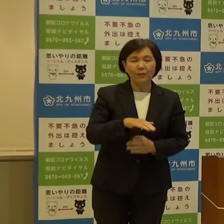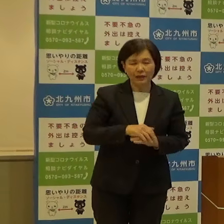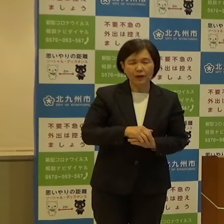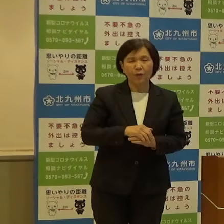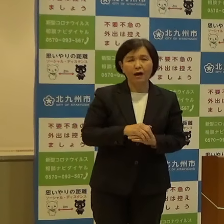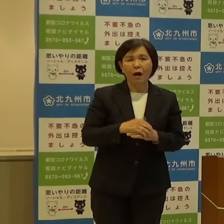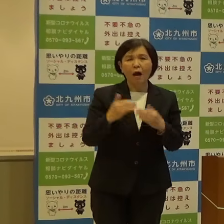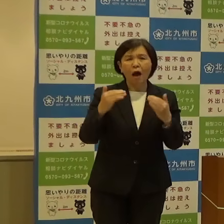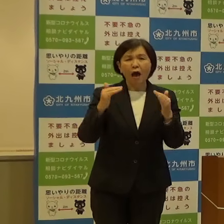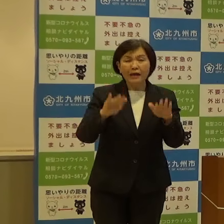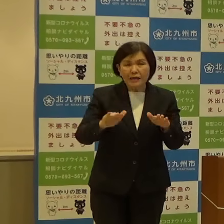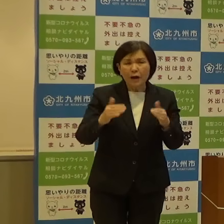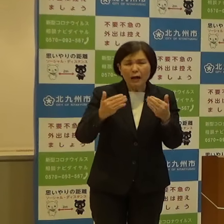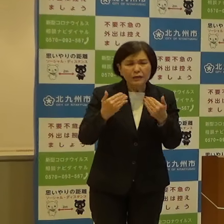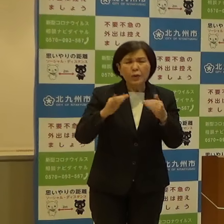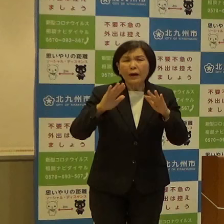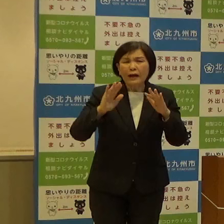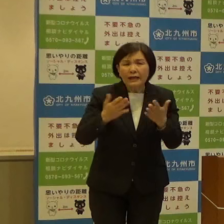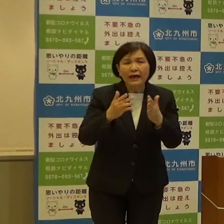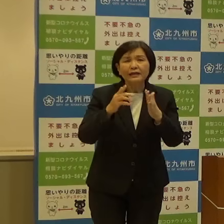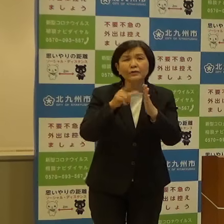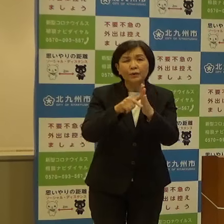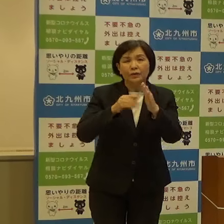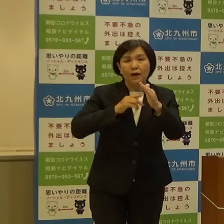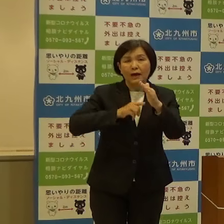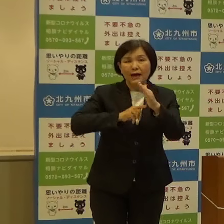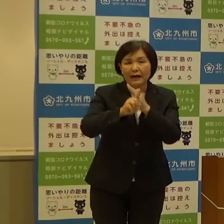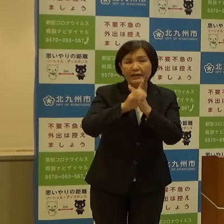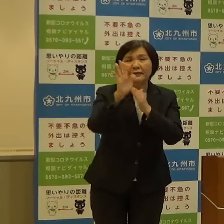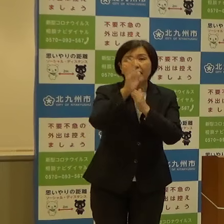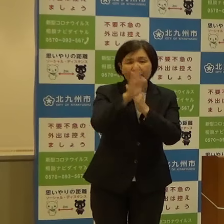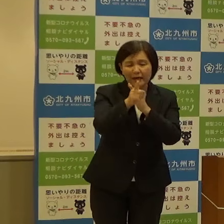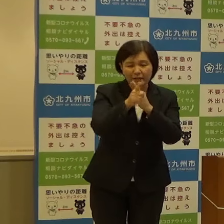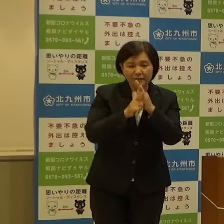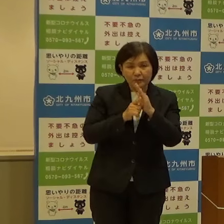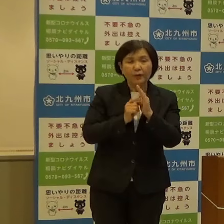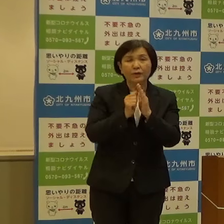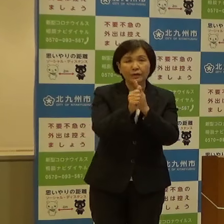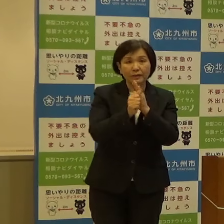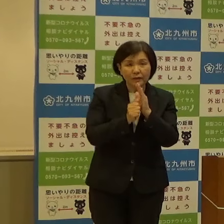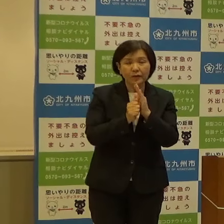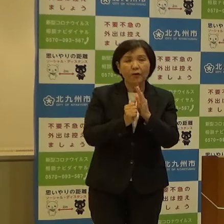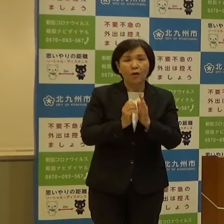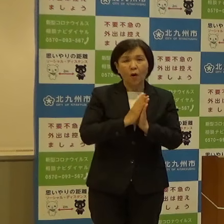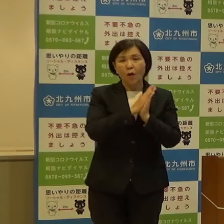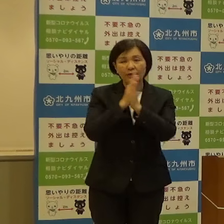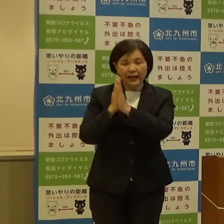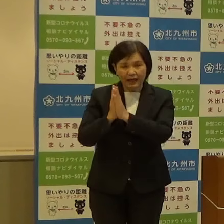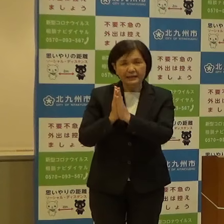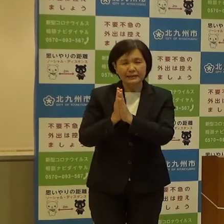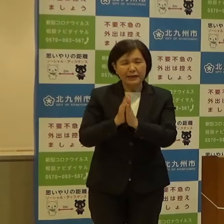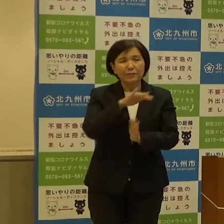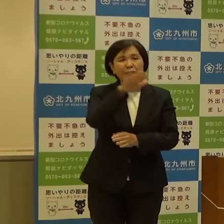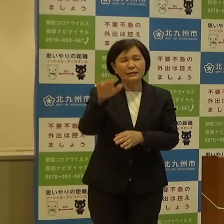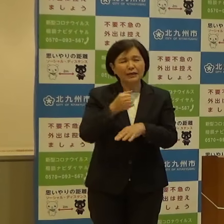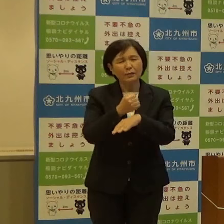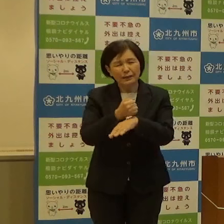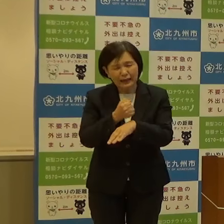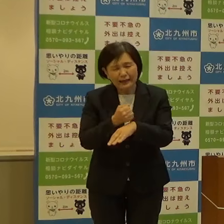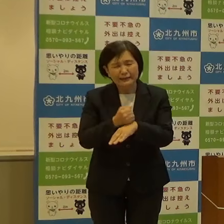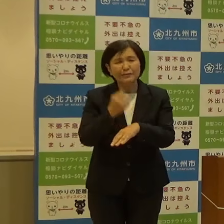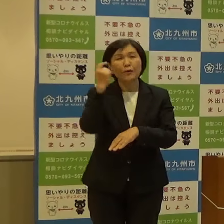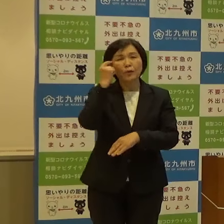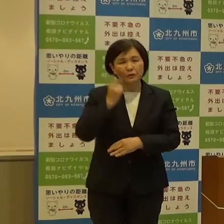な外出の自粛をはじめとして大変ご苦労をおかけしております。